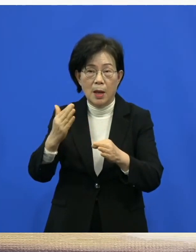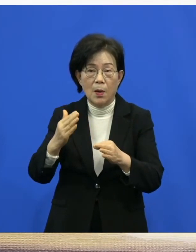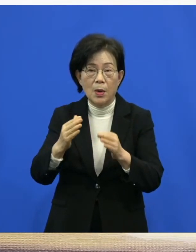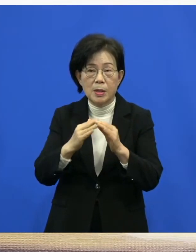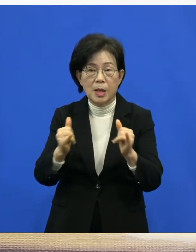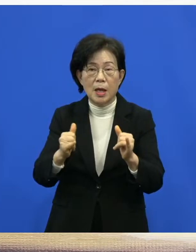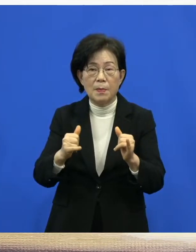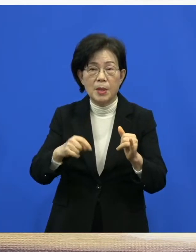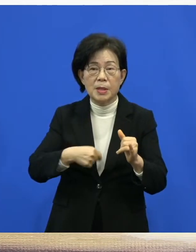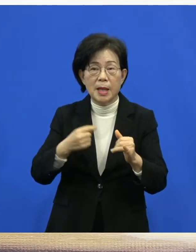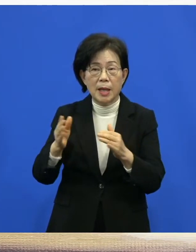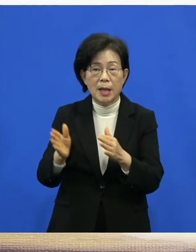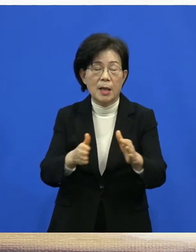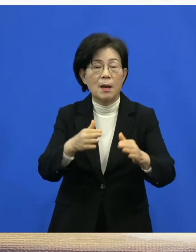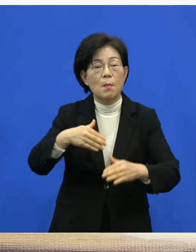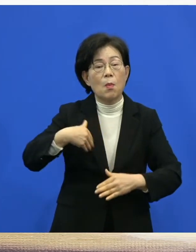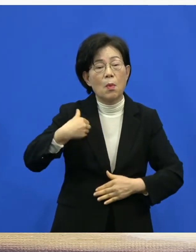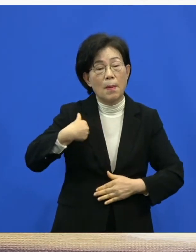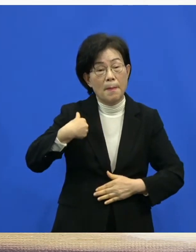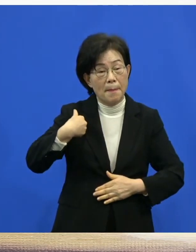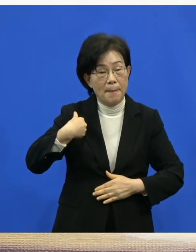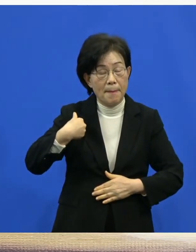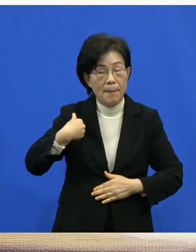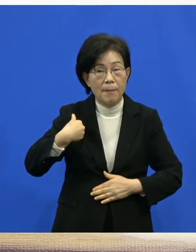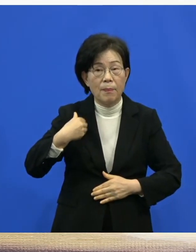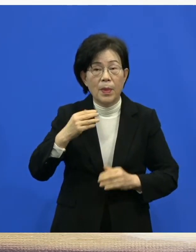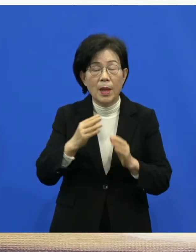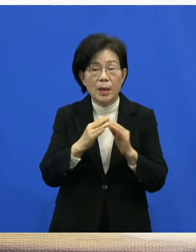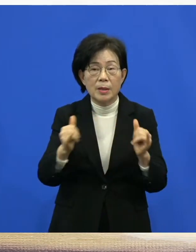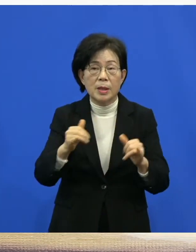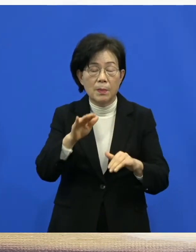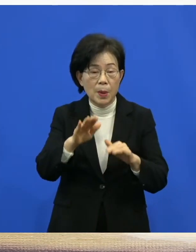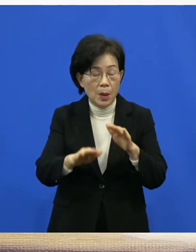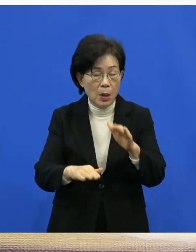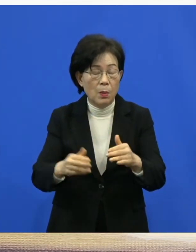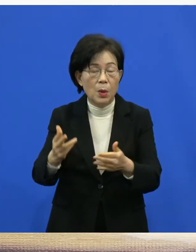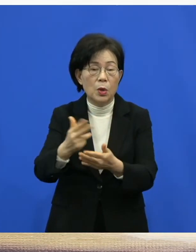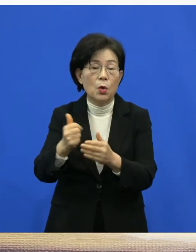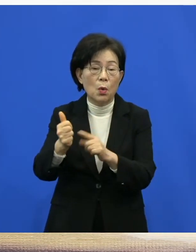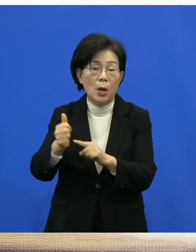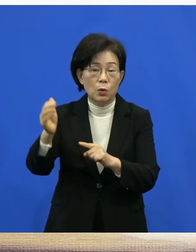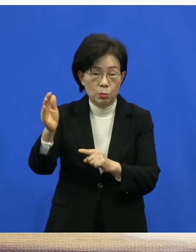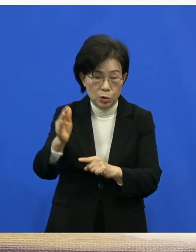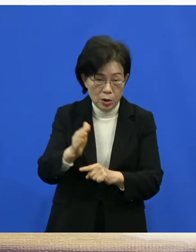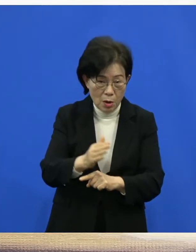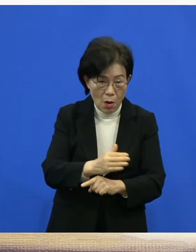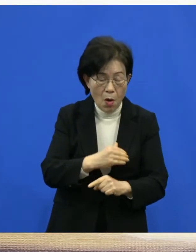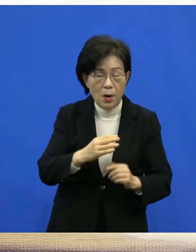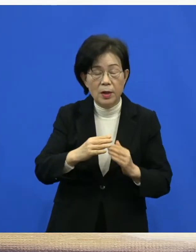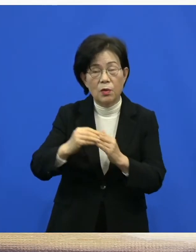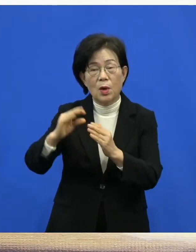사람이 어찌 자기의 길을 알 수 있으랴. 사람의 걸음은 여호와로 말미암나.